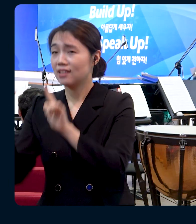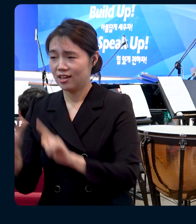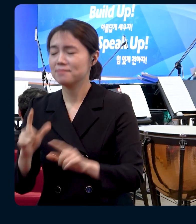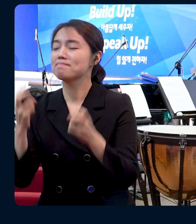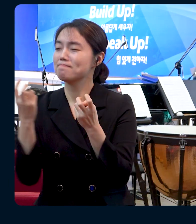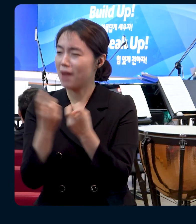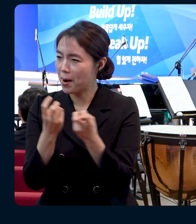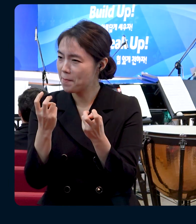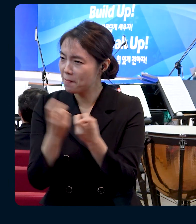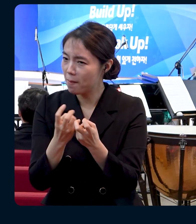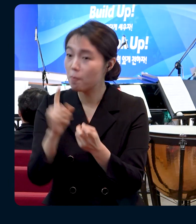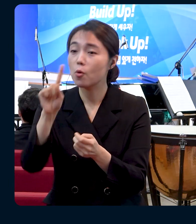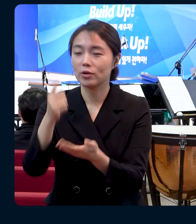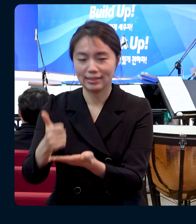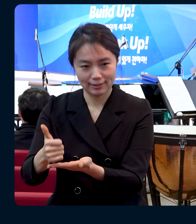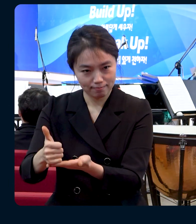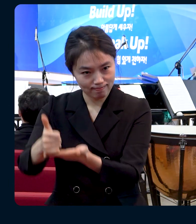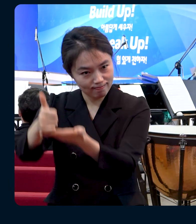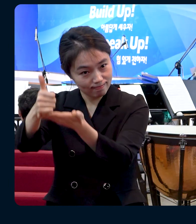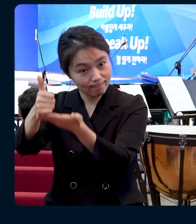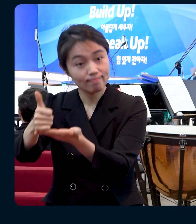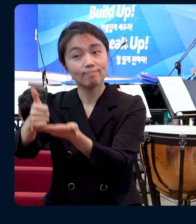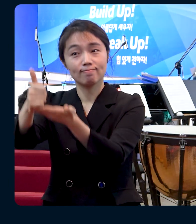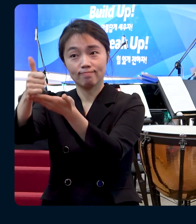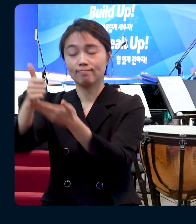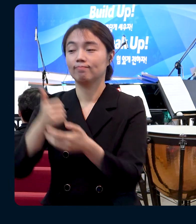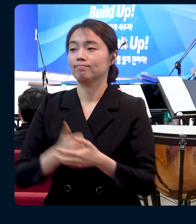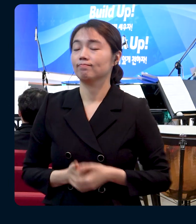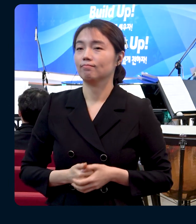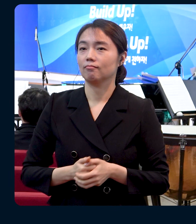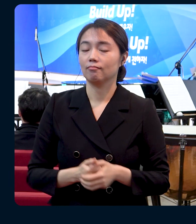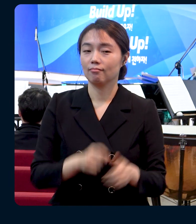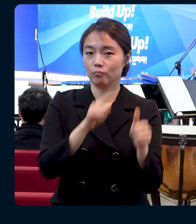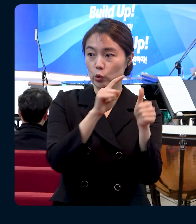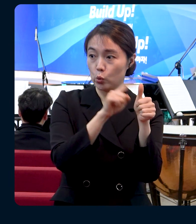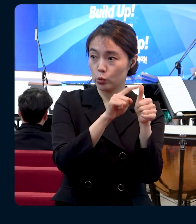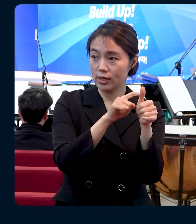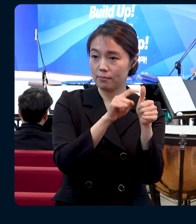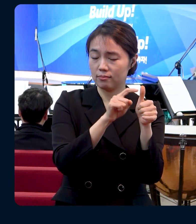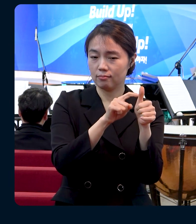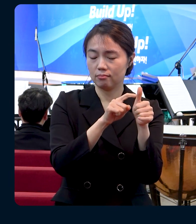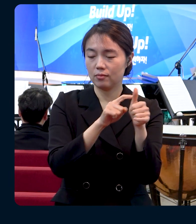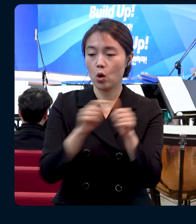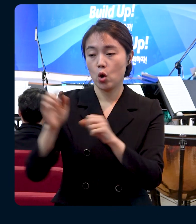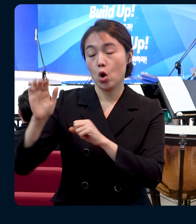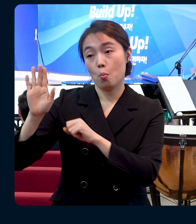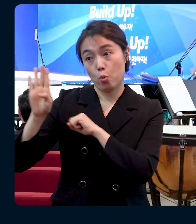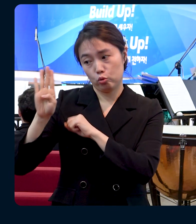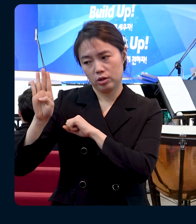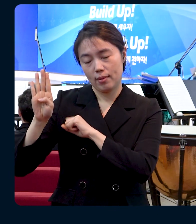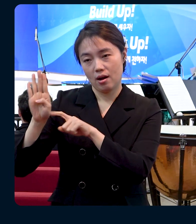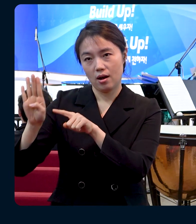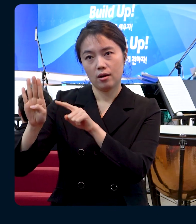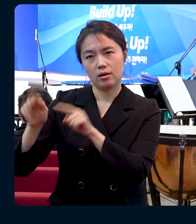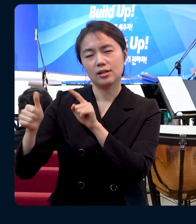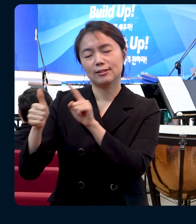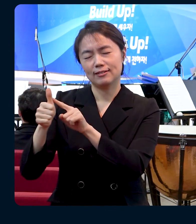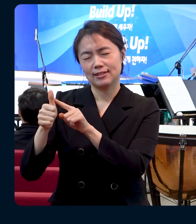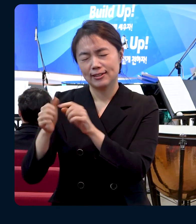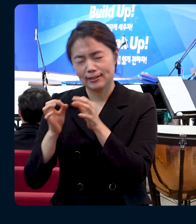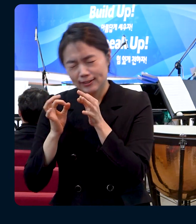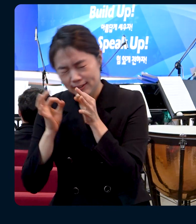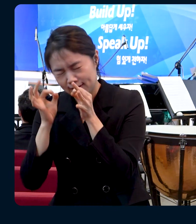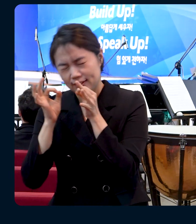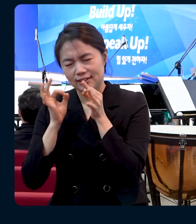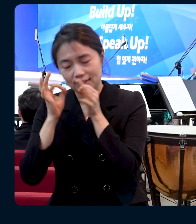비밀을 알려주는 단어입니다. 샤라트. 예, 요셉은요 보디발을 정말 열심히